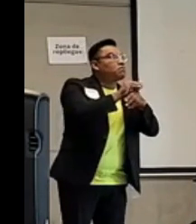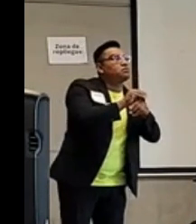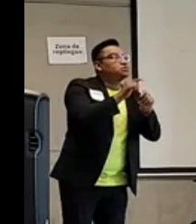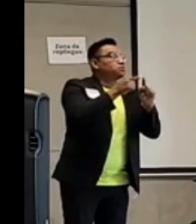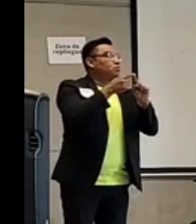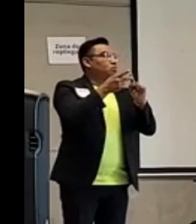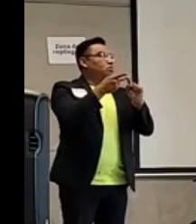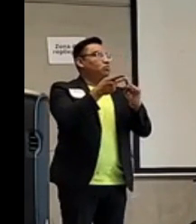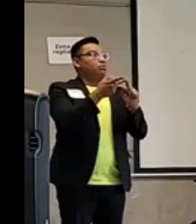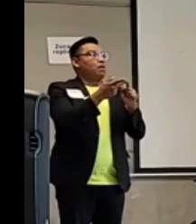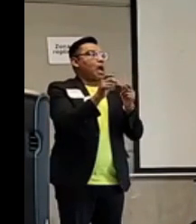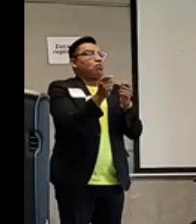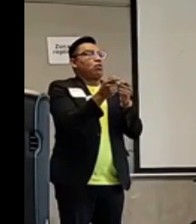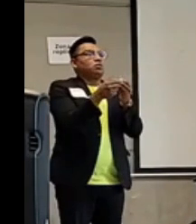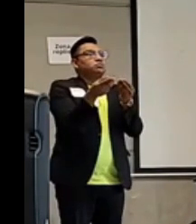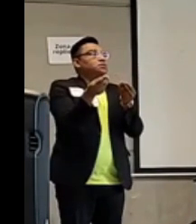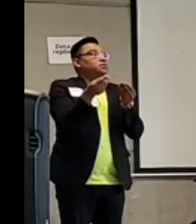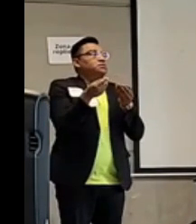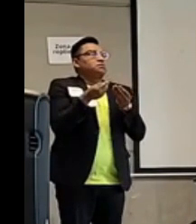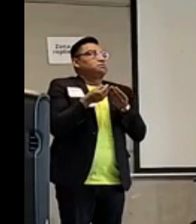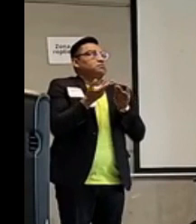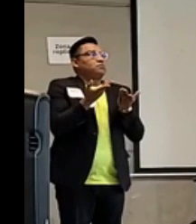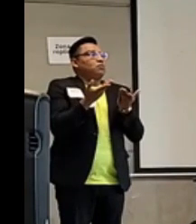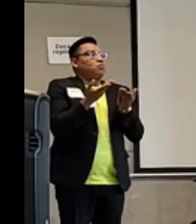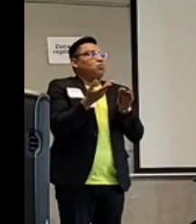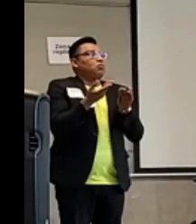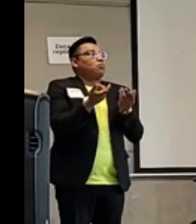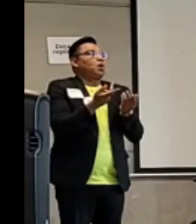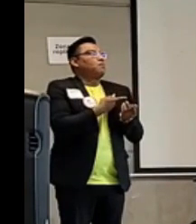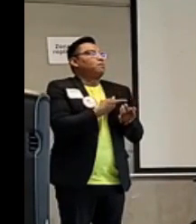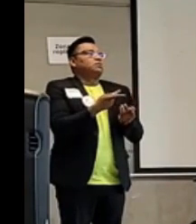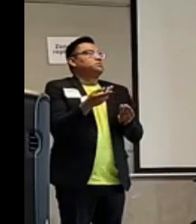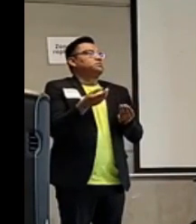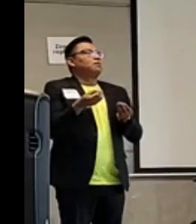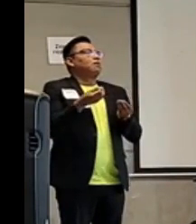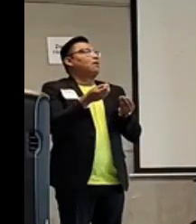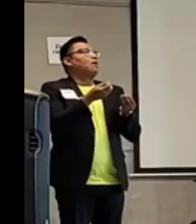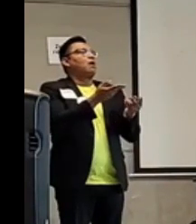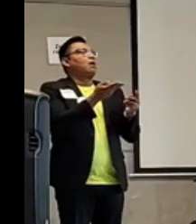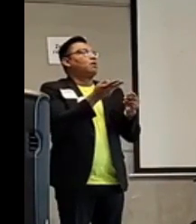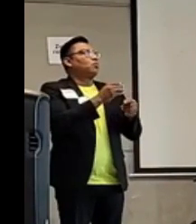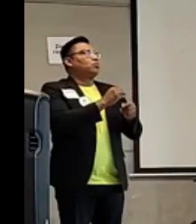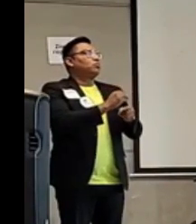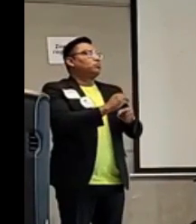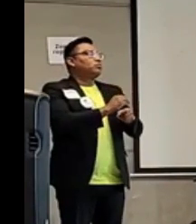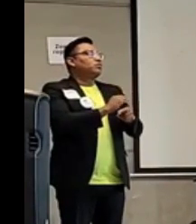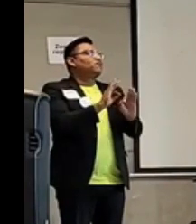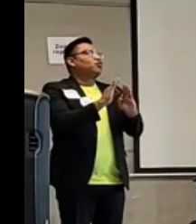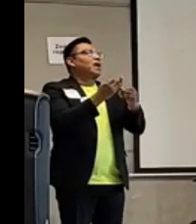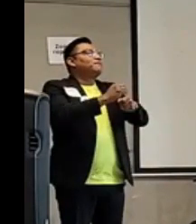nos están otorgando como una dádiva digamos emocional o en